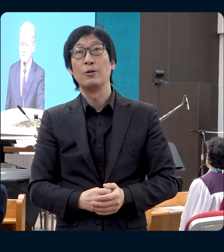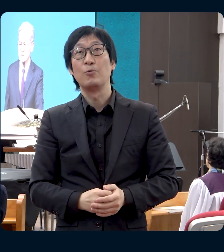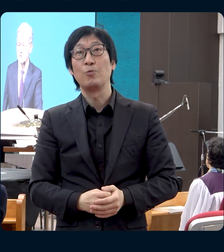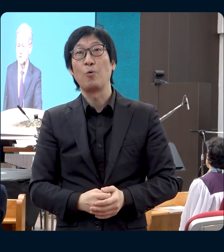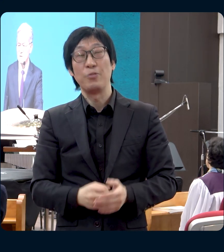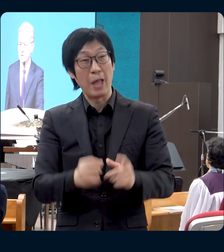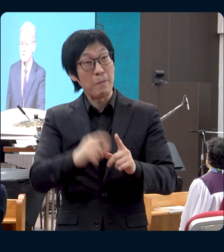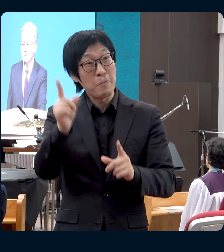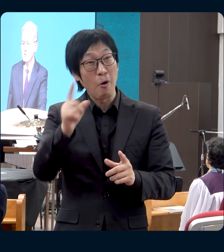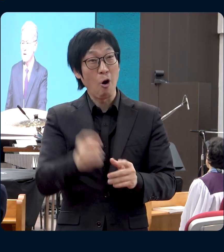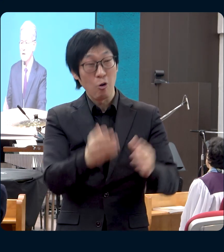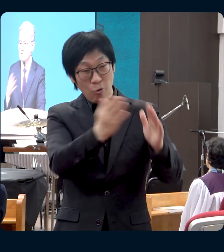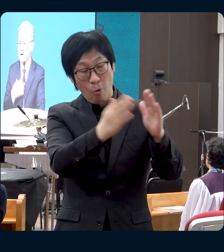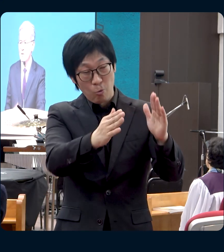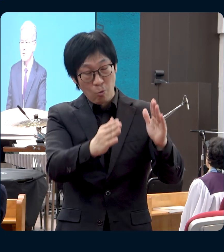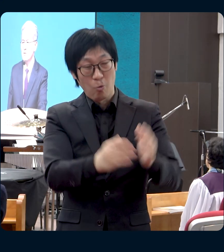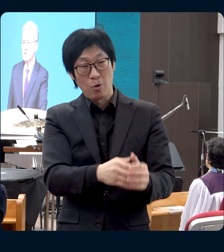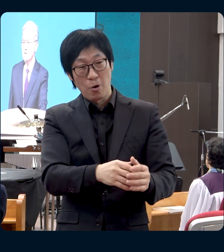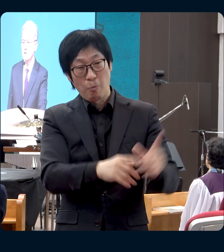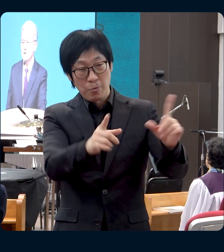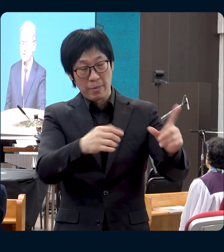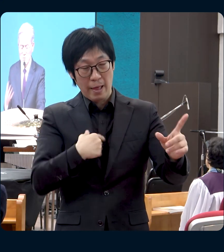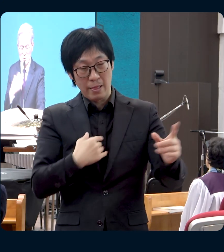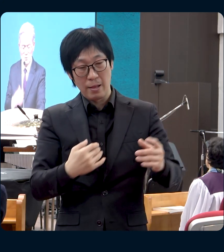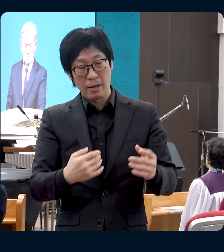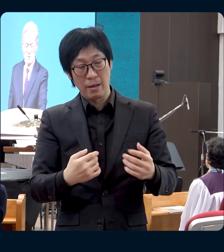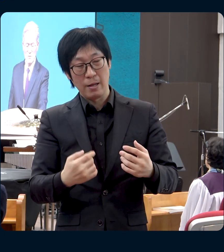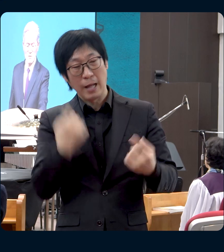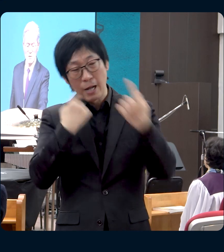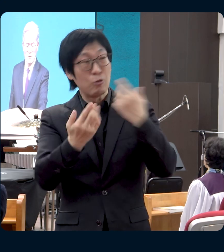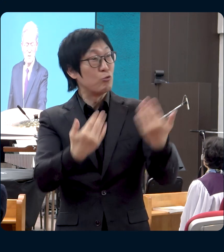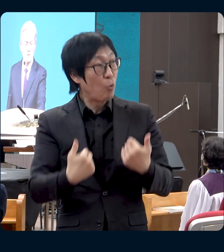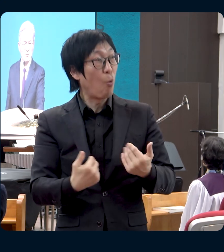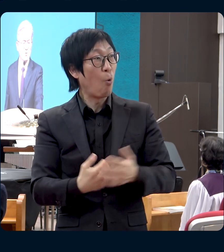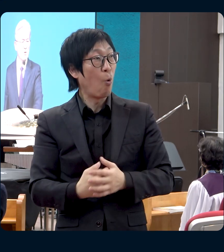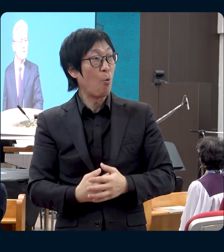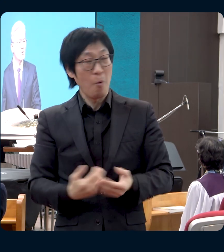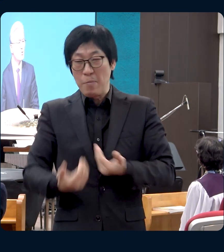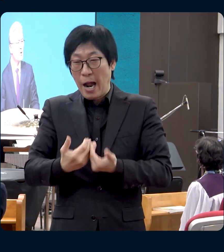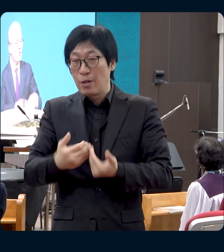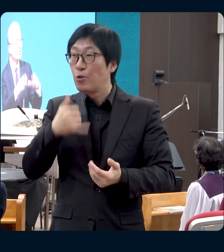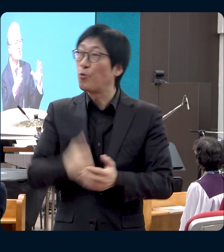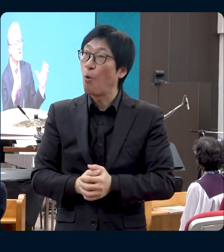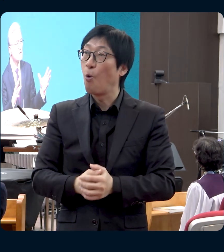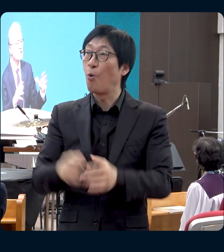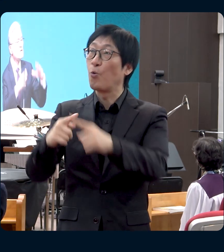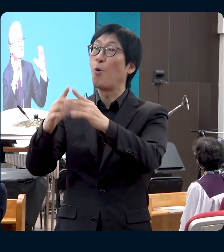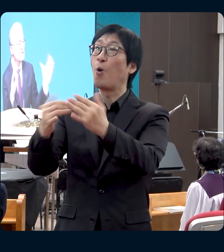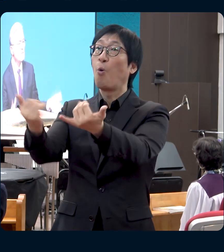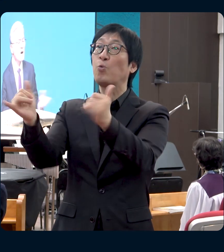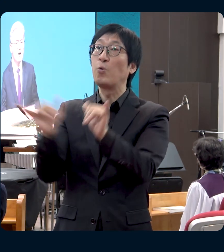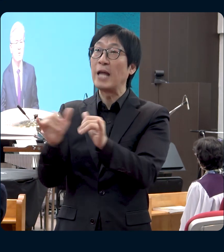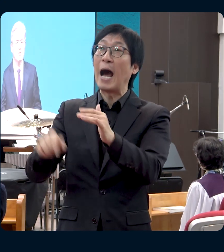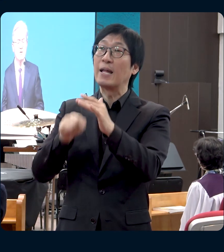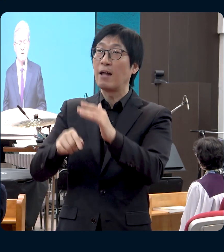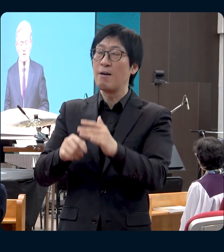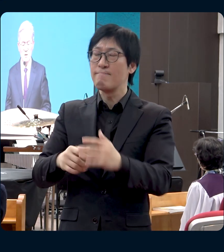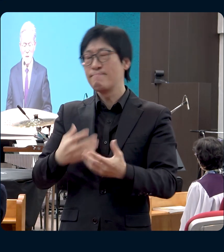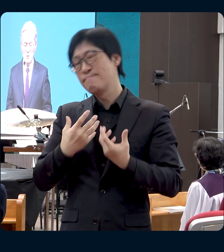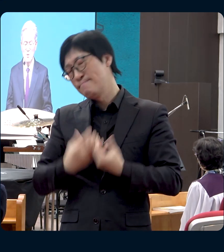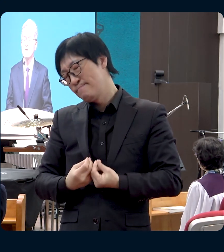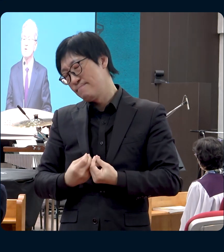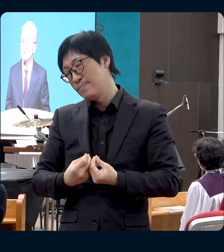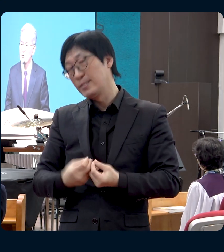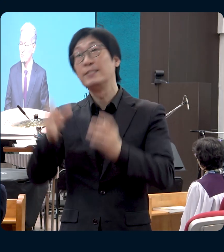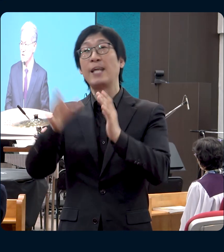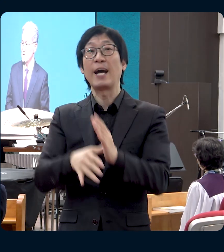상처받고 혹은 갈등하고 힘들고 또 그러면서 교회 공동체에 대해서 실망하고